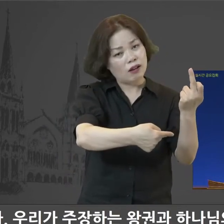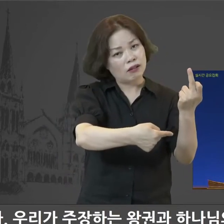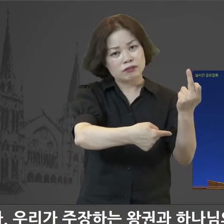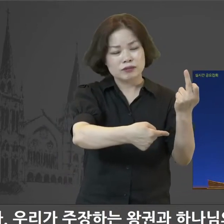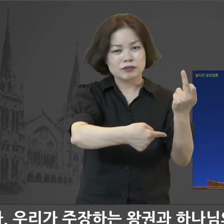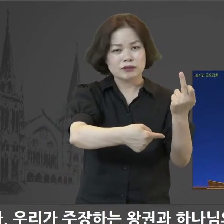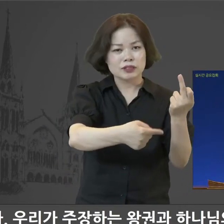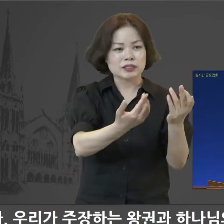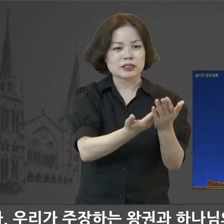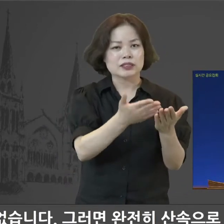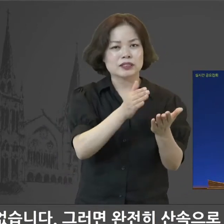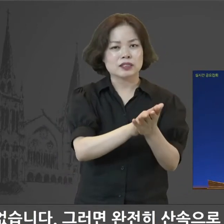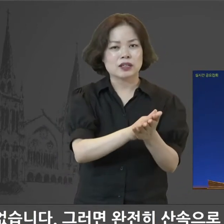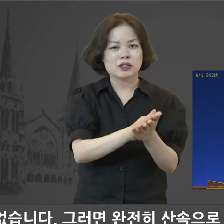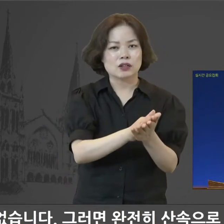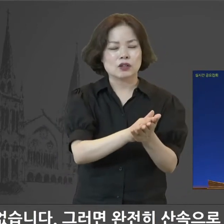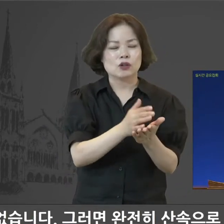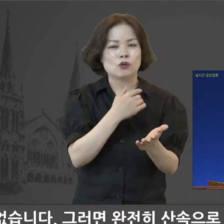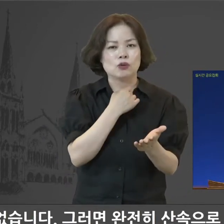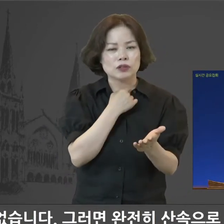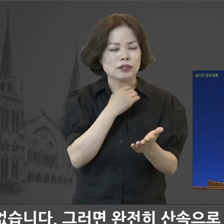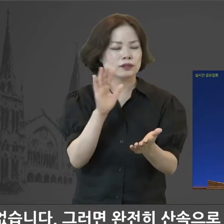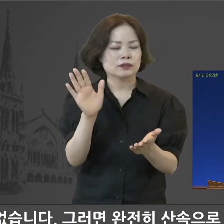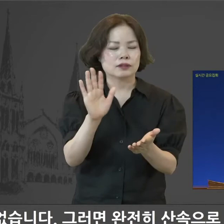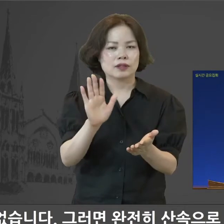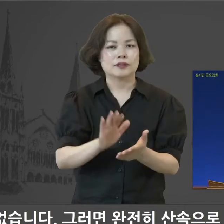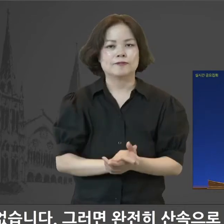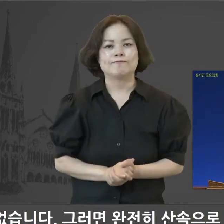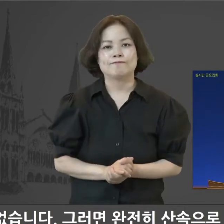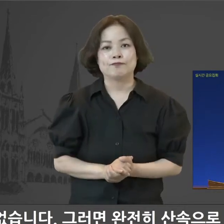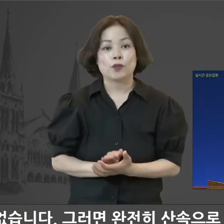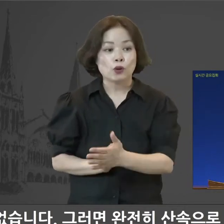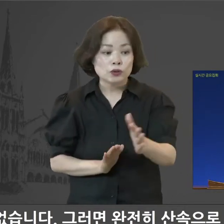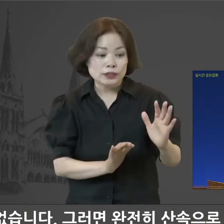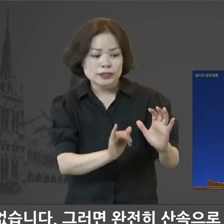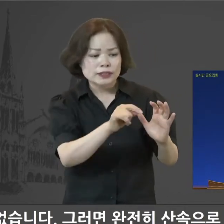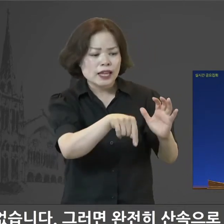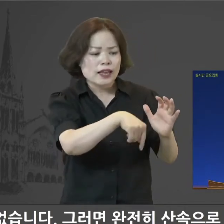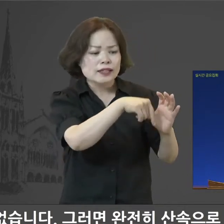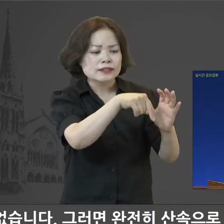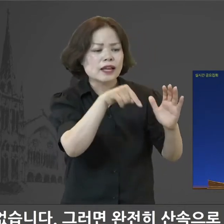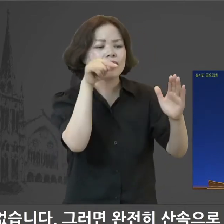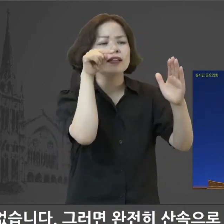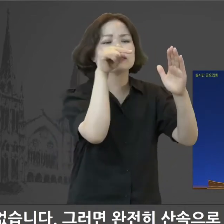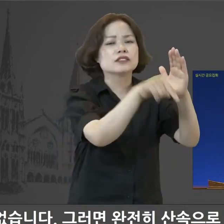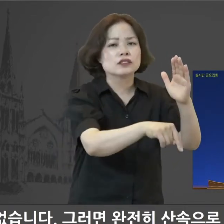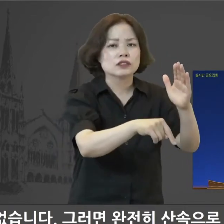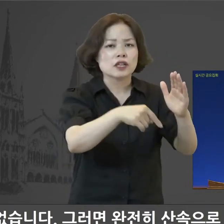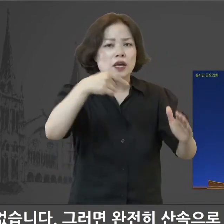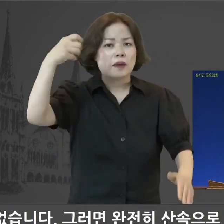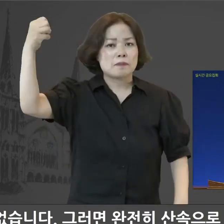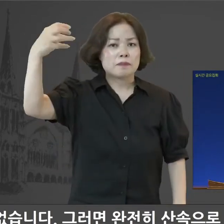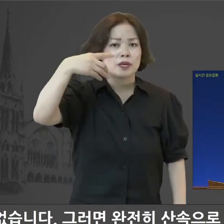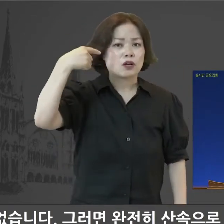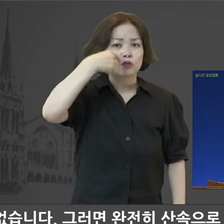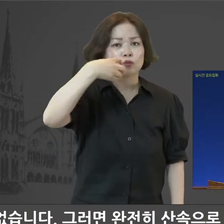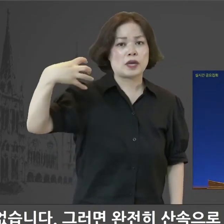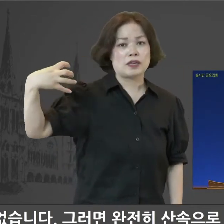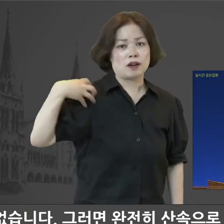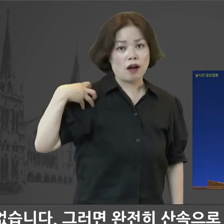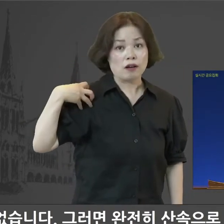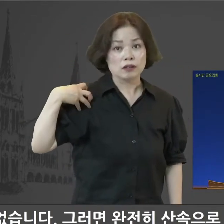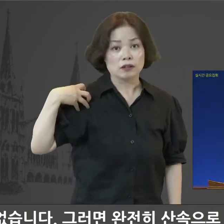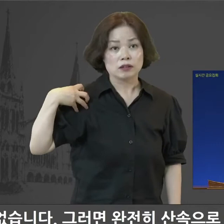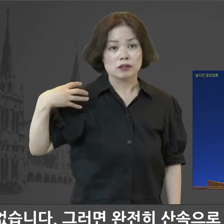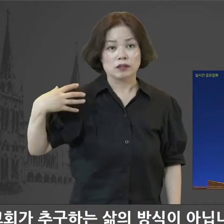우리 개혁교회가 추구하는 삶의 방식이 아니다 그 말이에요. 우리는 세상 속으로 들어가서 빛과 소금이 되는 거예요.